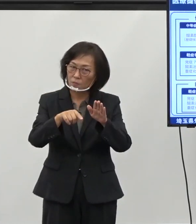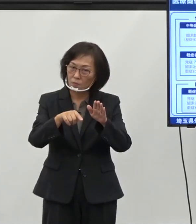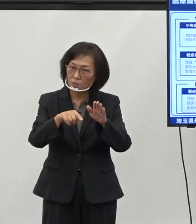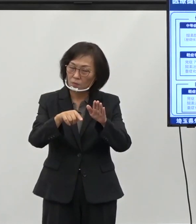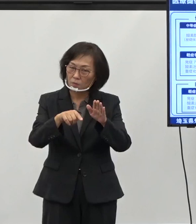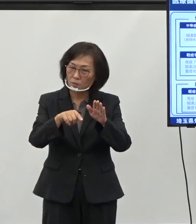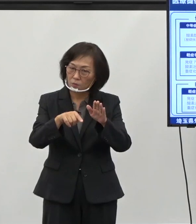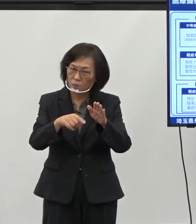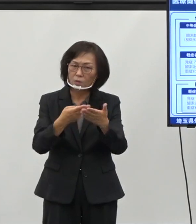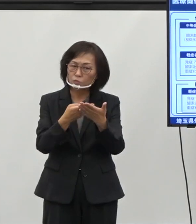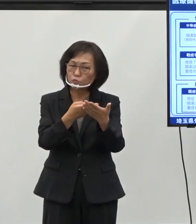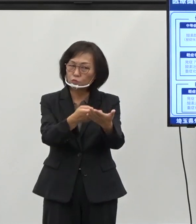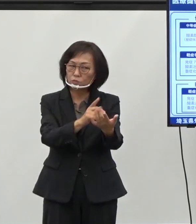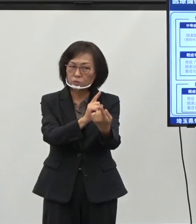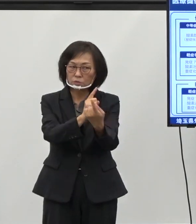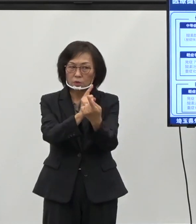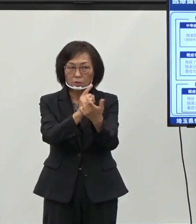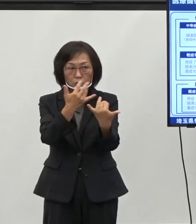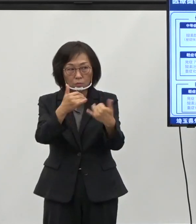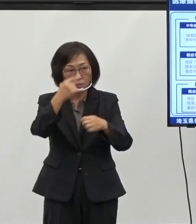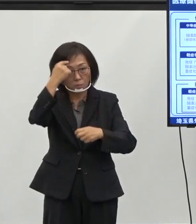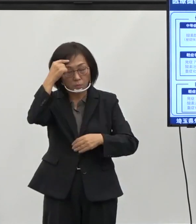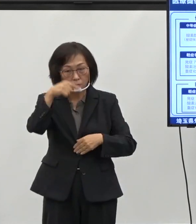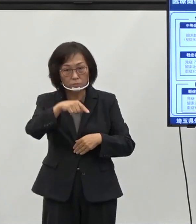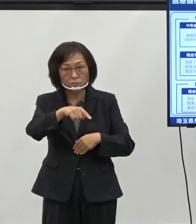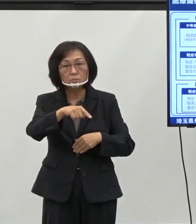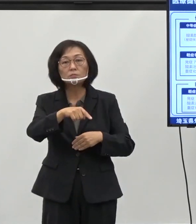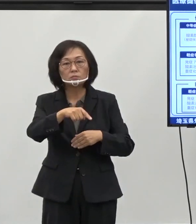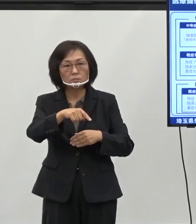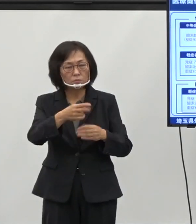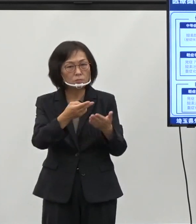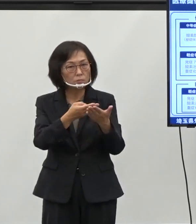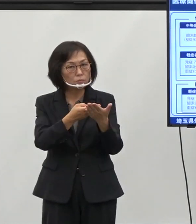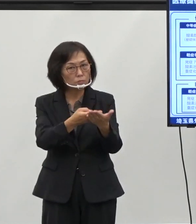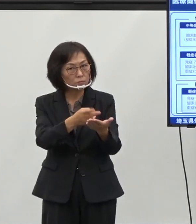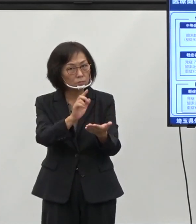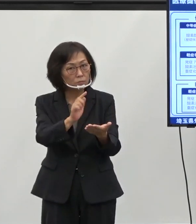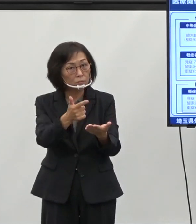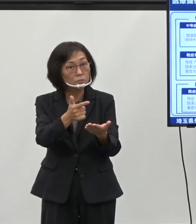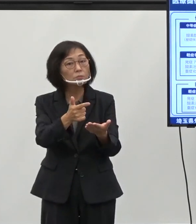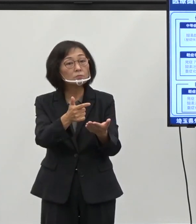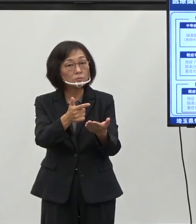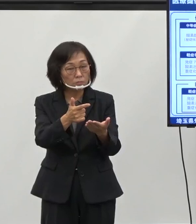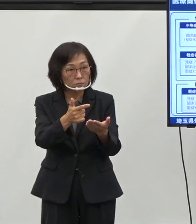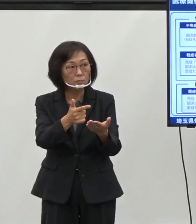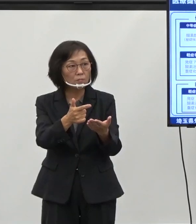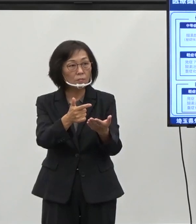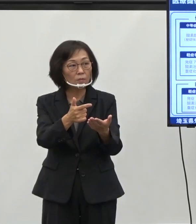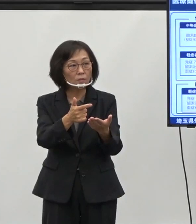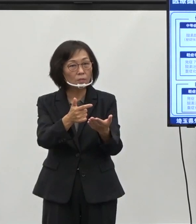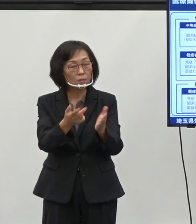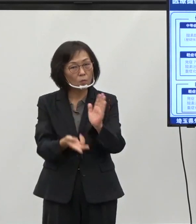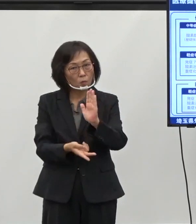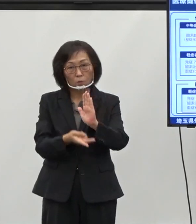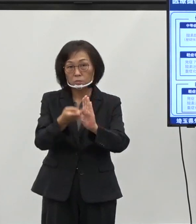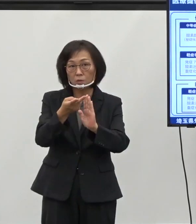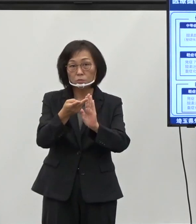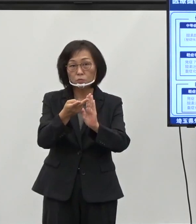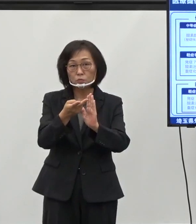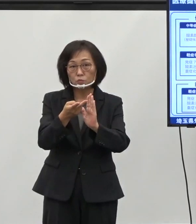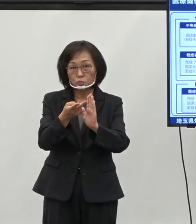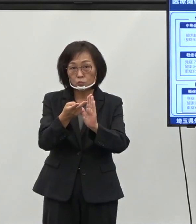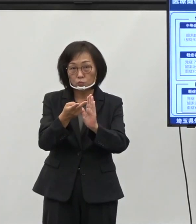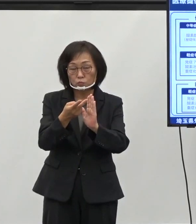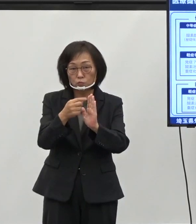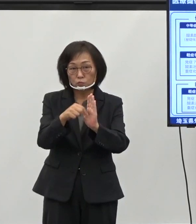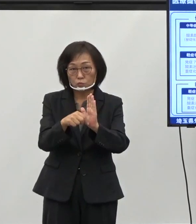思うんですが、今後はもうこの方は入院、こういうような方は入院ではなくホテルで酸素必要だった酸